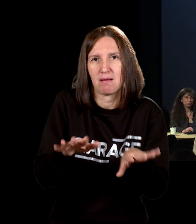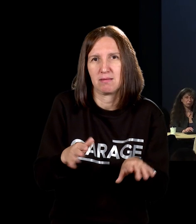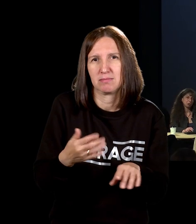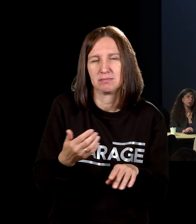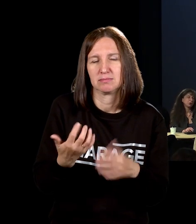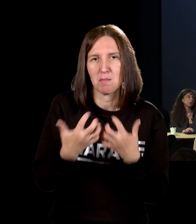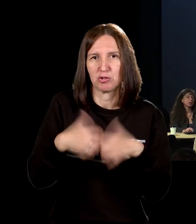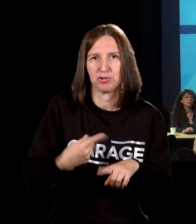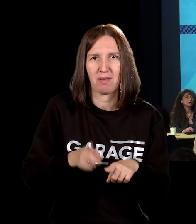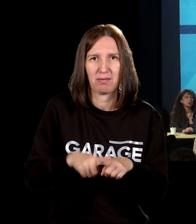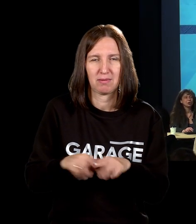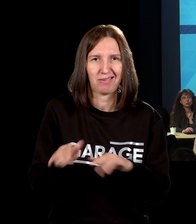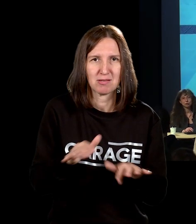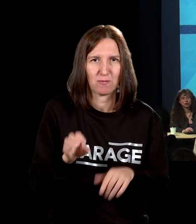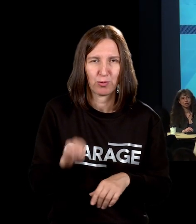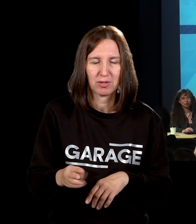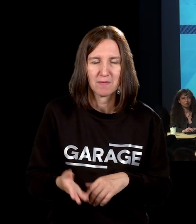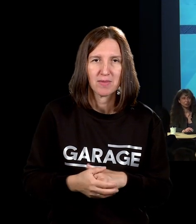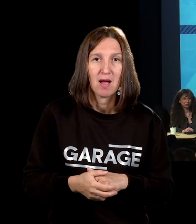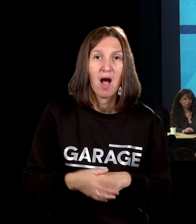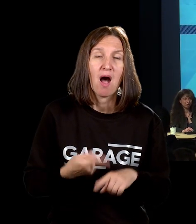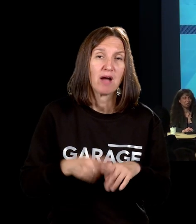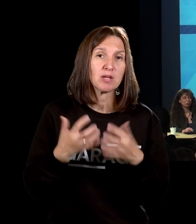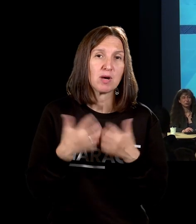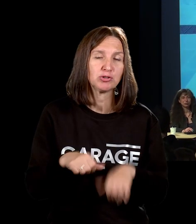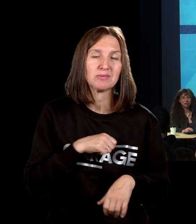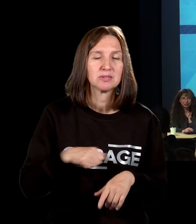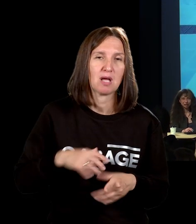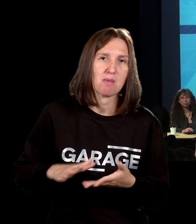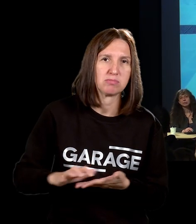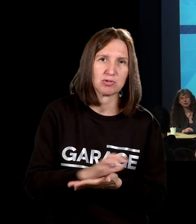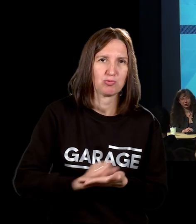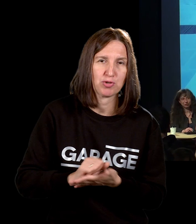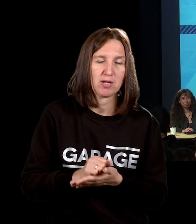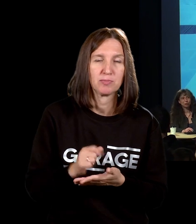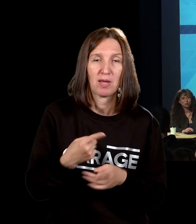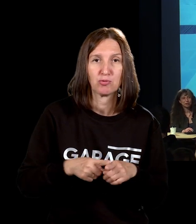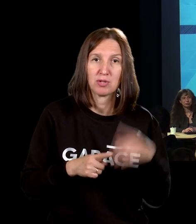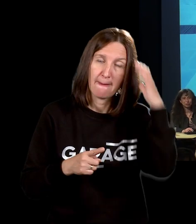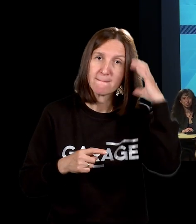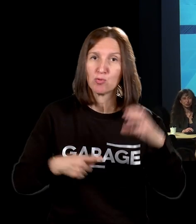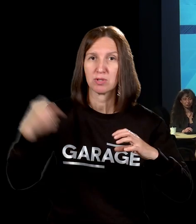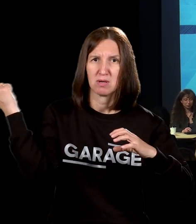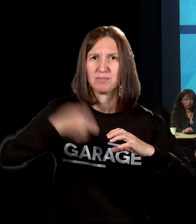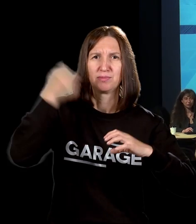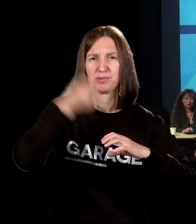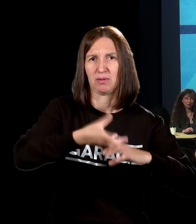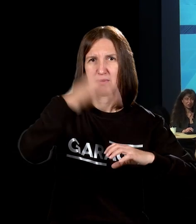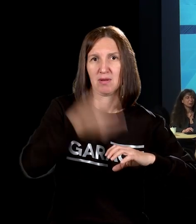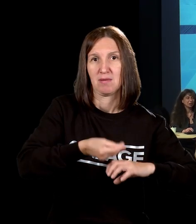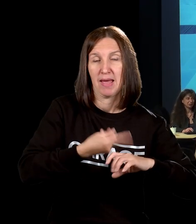больше, почему-то машина саморазрушающаяся, в конце концов, этот молоток добивает этот мозг, да, и все это как